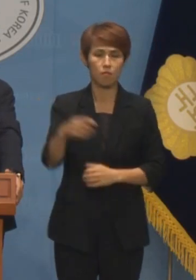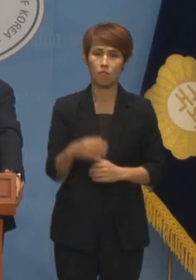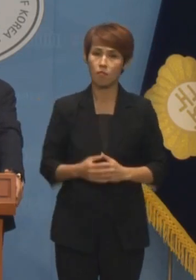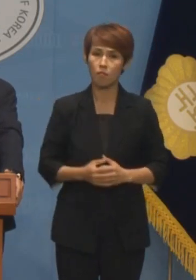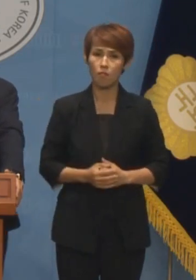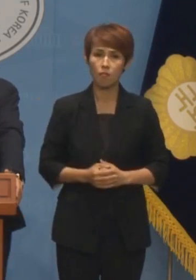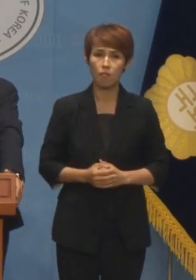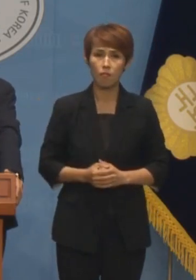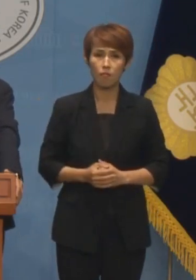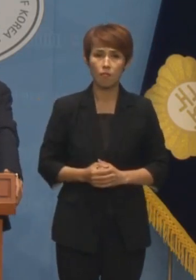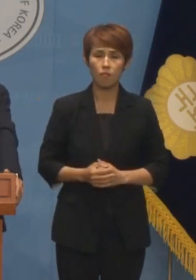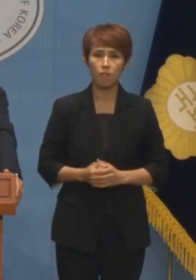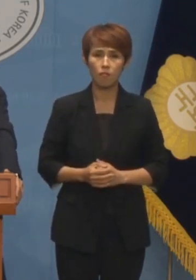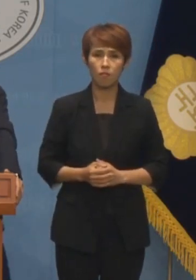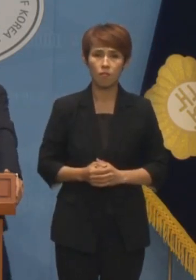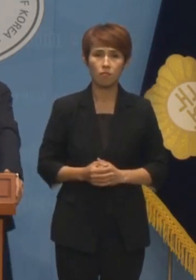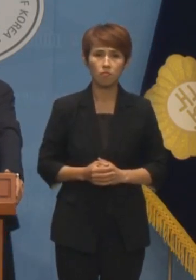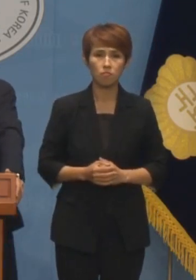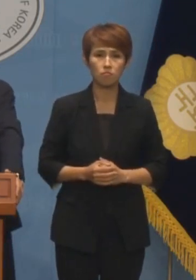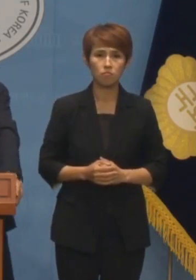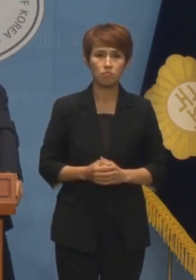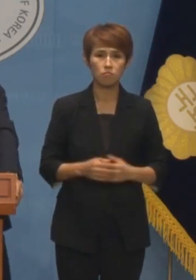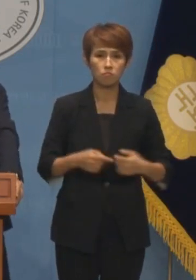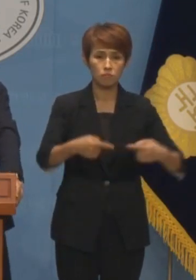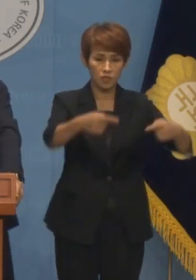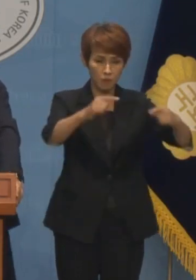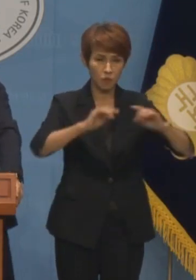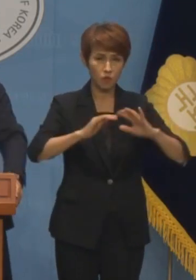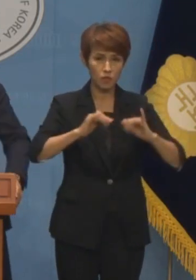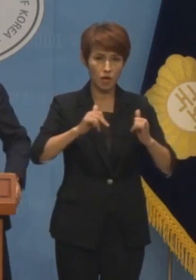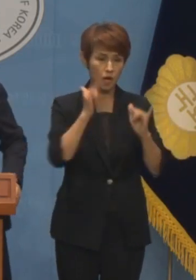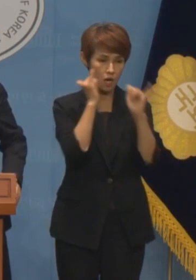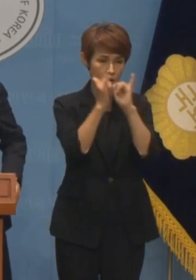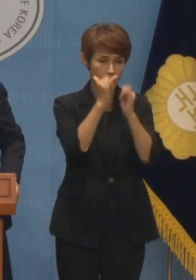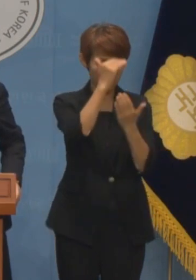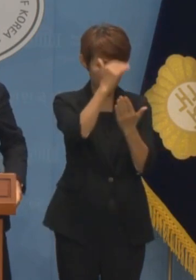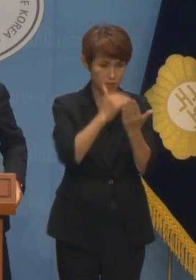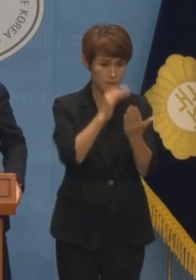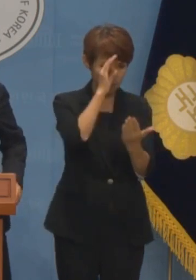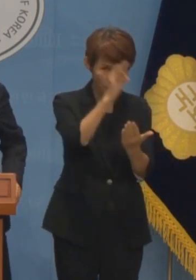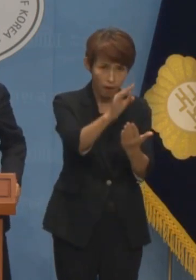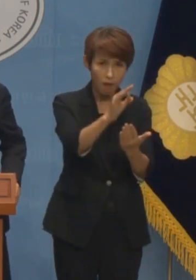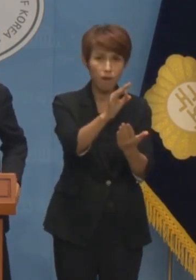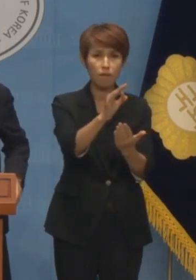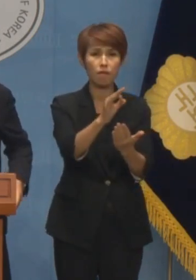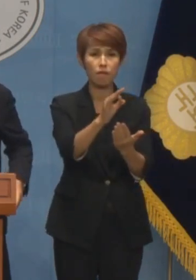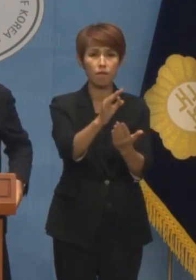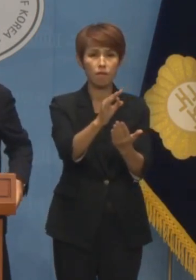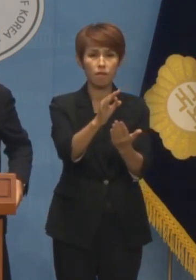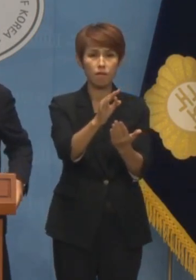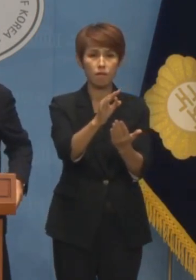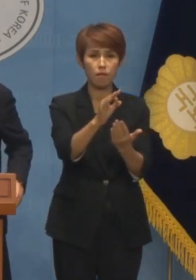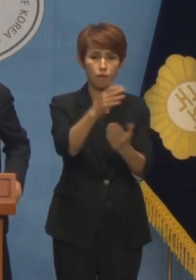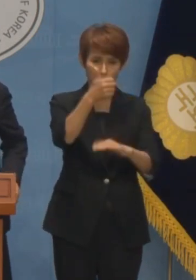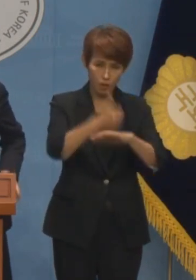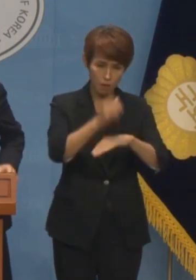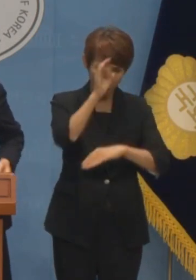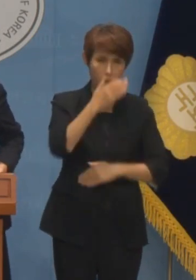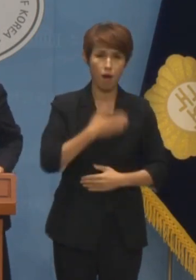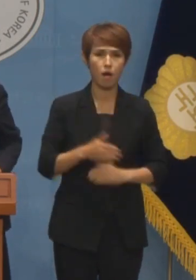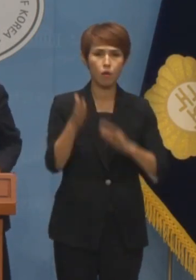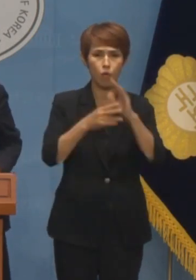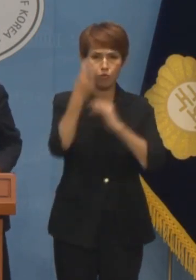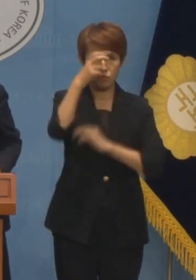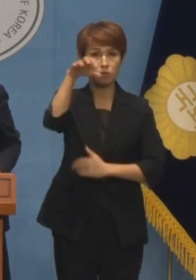그래서 참석자들의 발신자 무치 추적, 통화 내역 조회하면 이 사건의 얼개가 금방 나옵니다. 그래서 공수처가